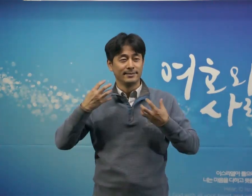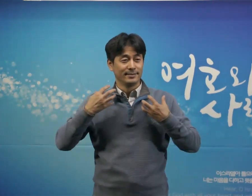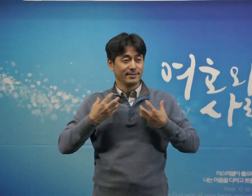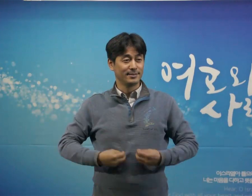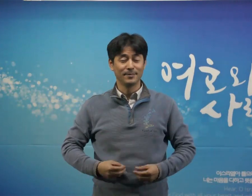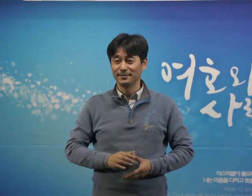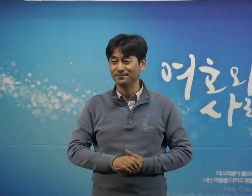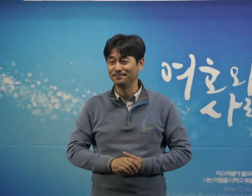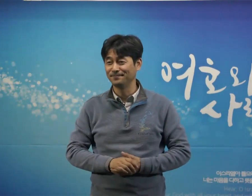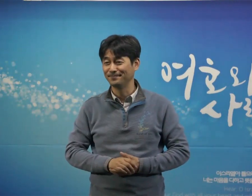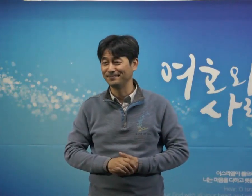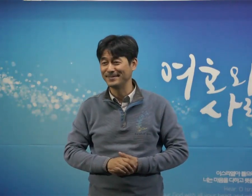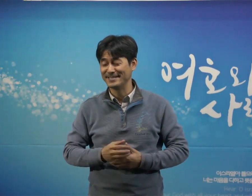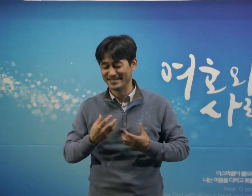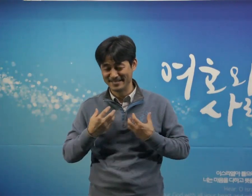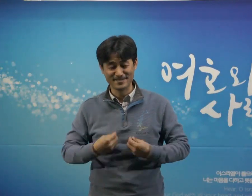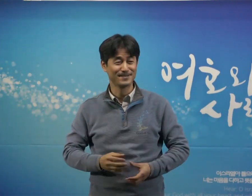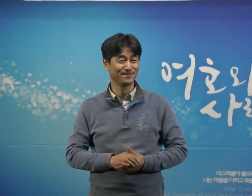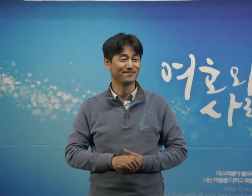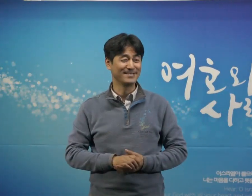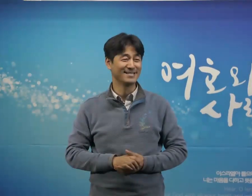벌써 팔렸다라고 해서 실망을 한 적이 있었습니다.